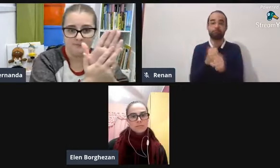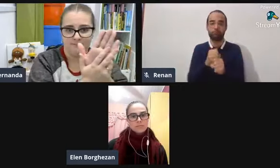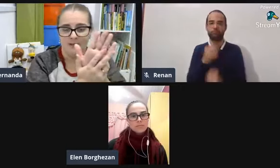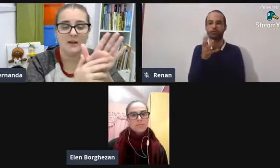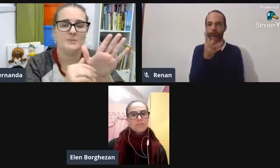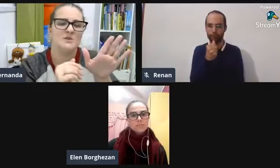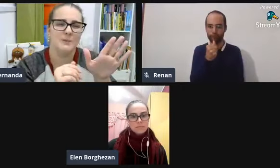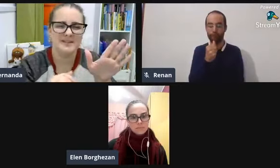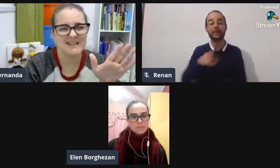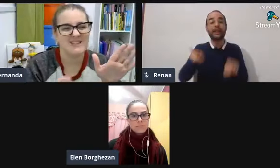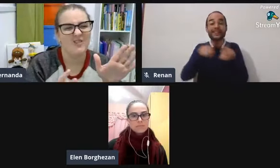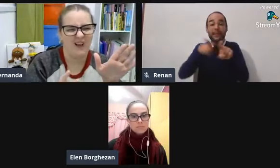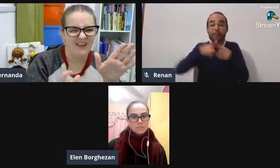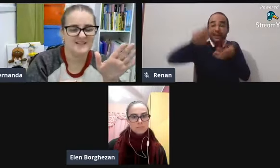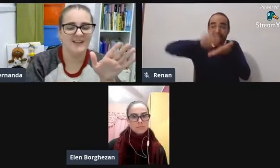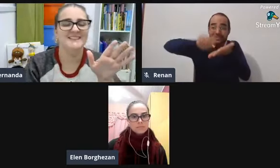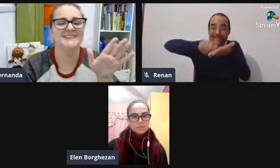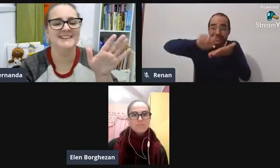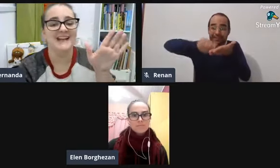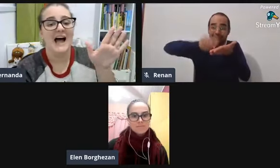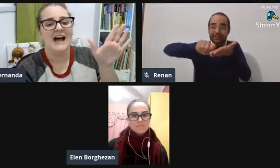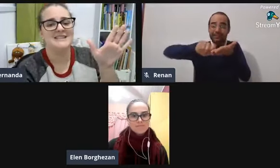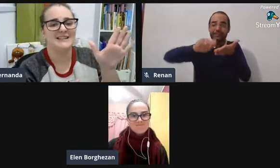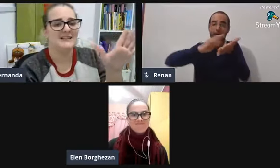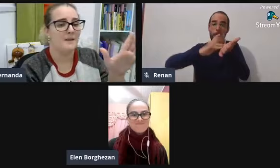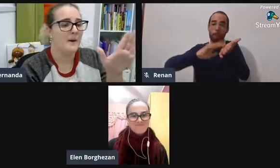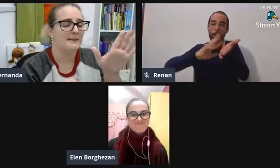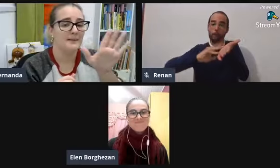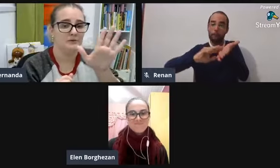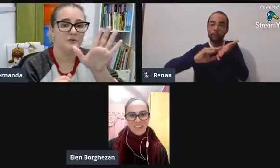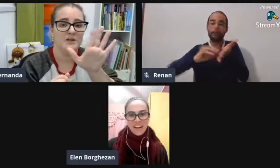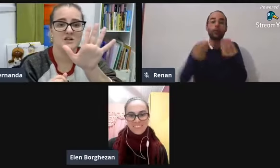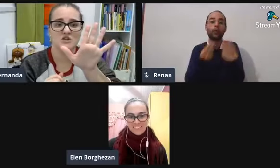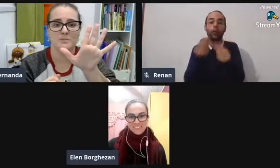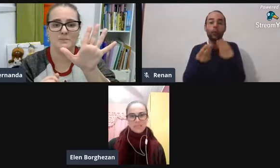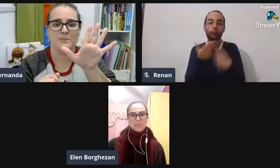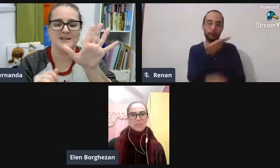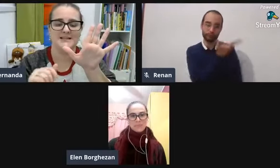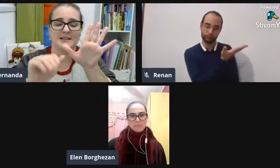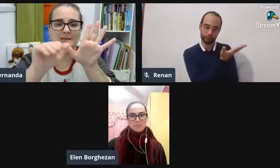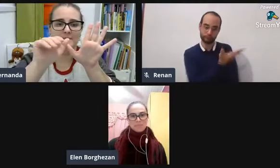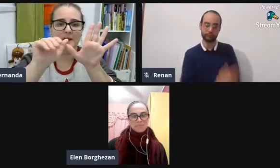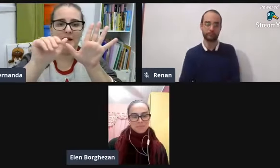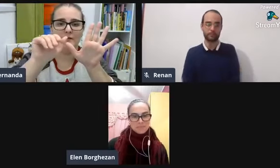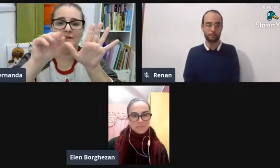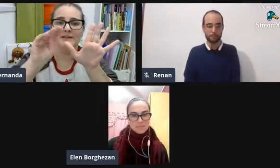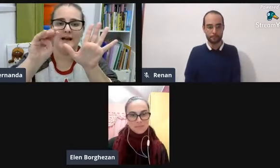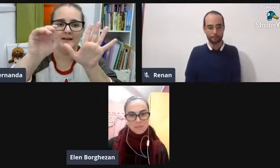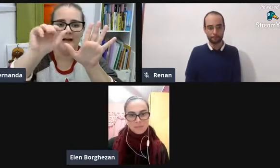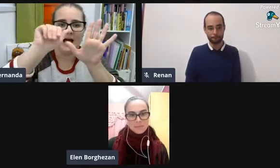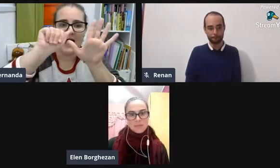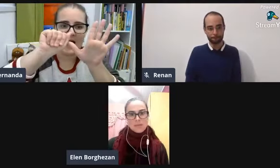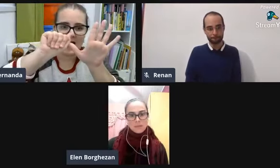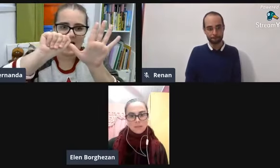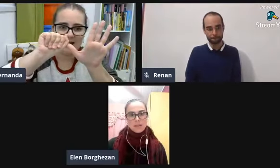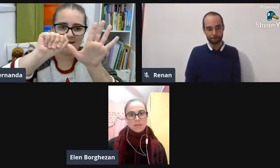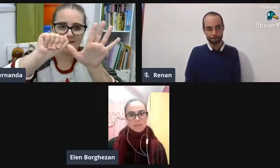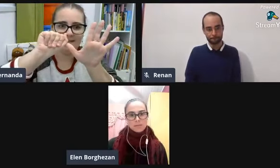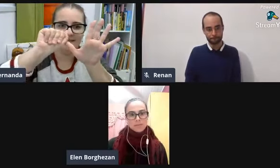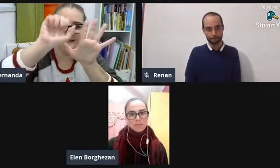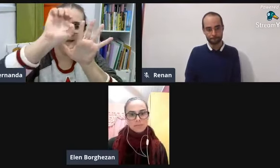da mão. É que eu preciso pensar, são várias, né? A escrita na palma da mão. Então, o que a gente pensa aqui? Vou tentar